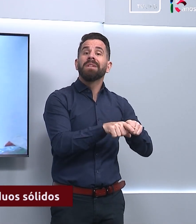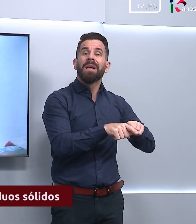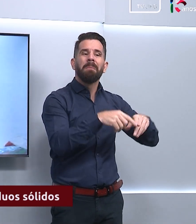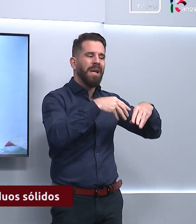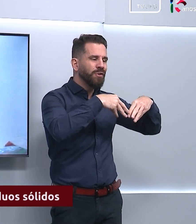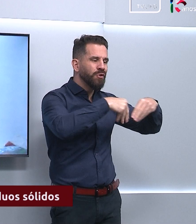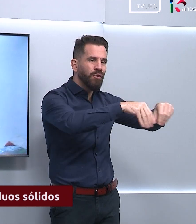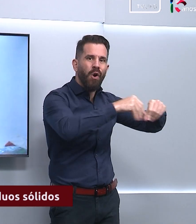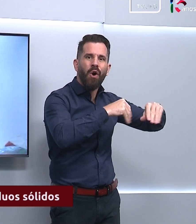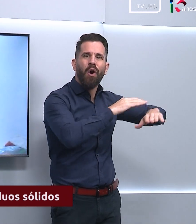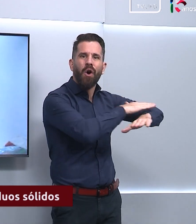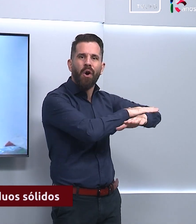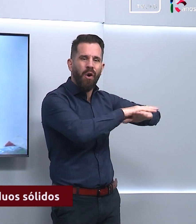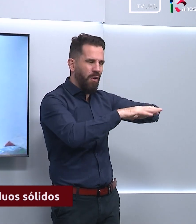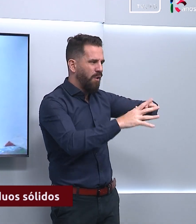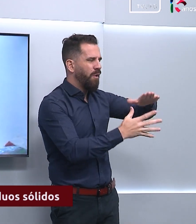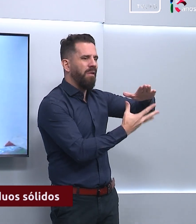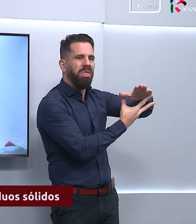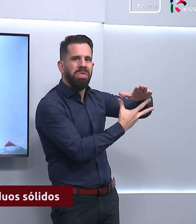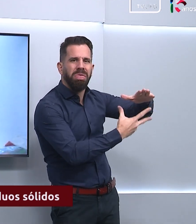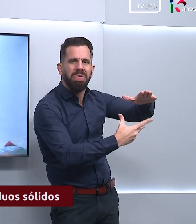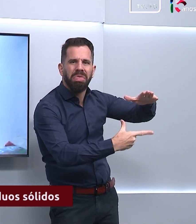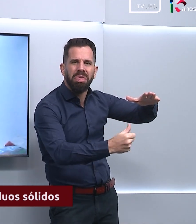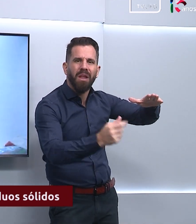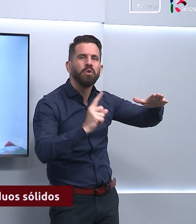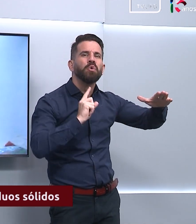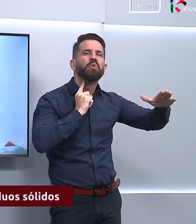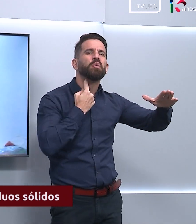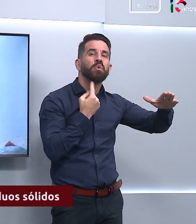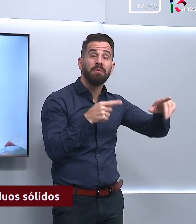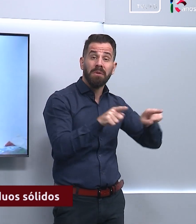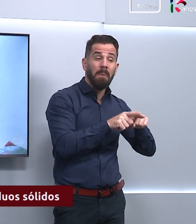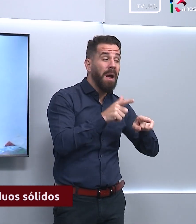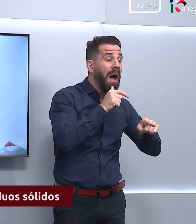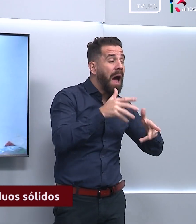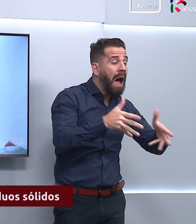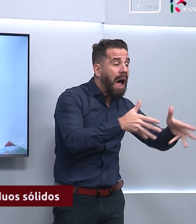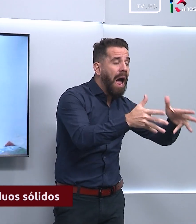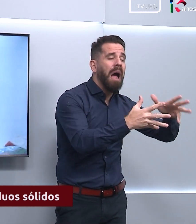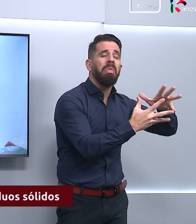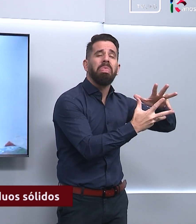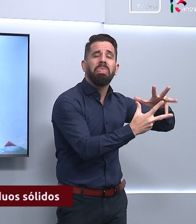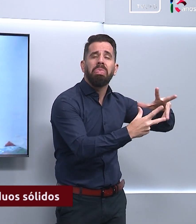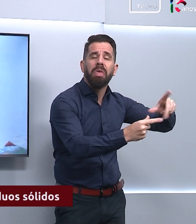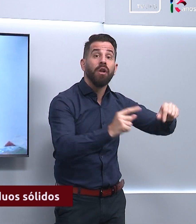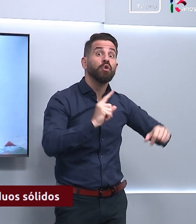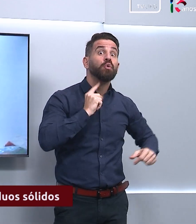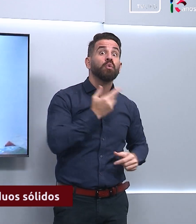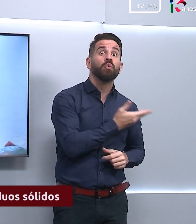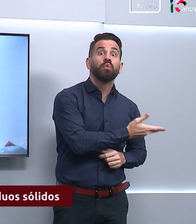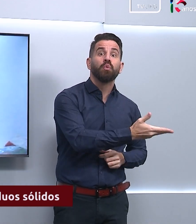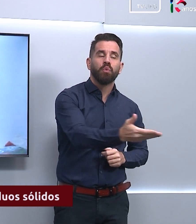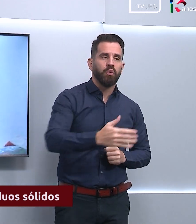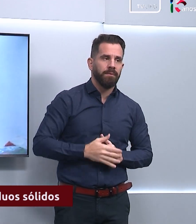águas subterrâneas. Então, o que é necessário? O que é necessário é muito além da lei, são programas que viabilizem